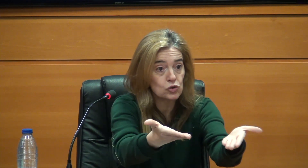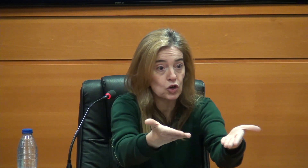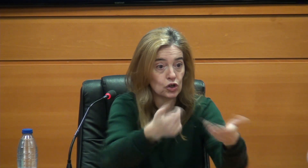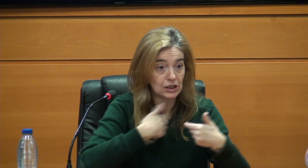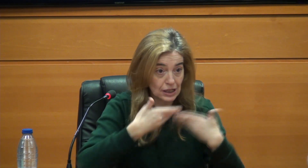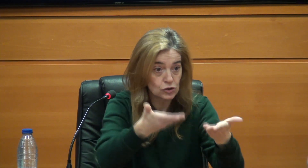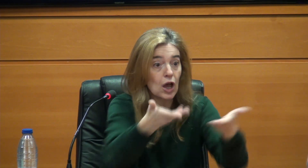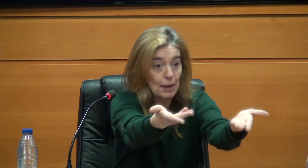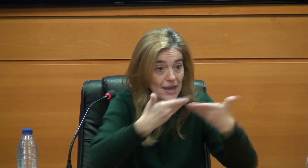ayudo